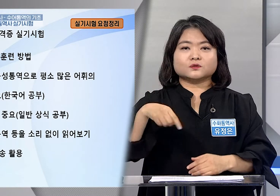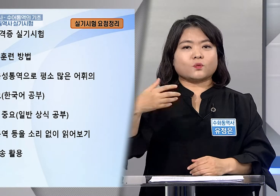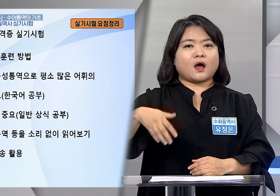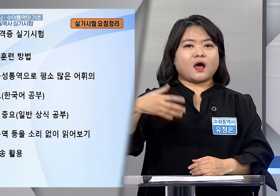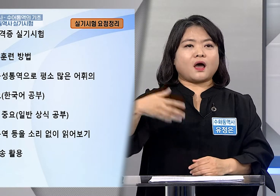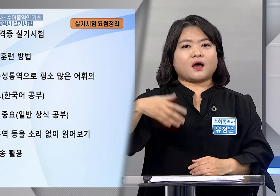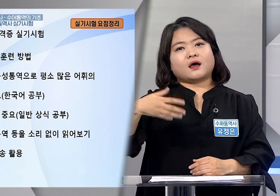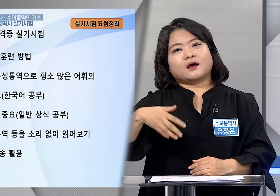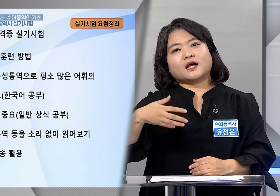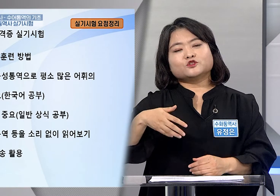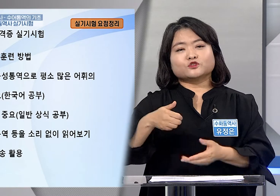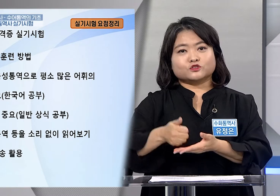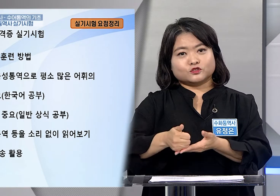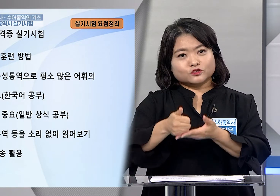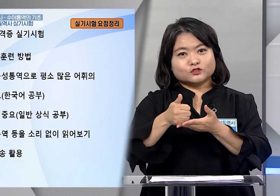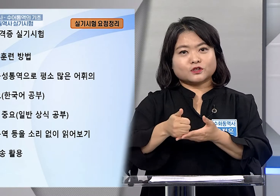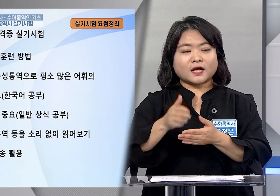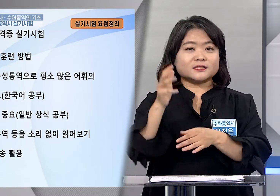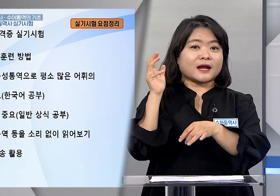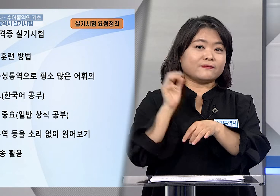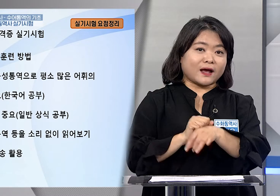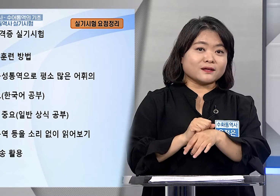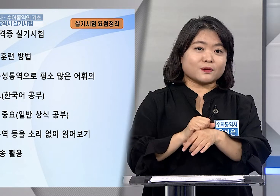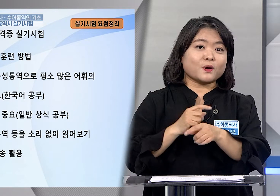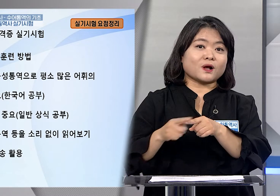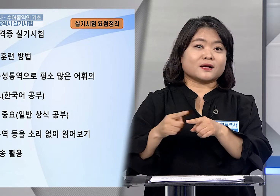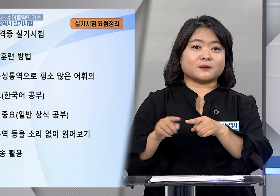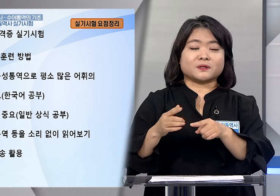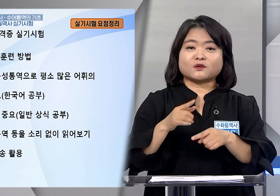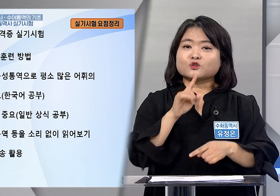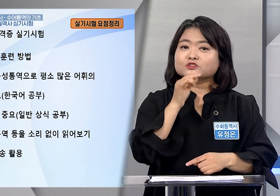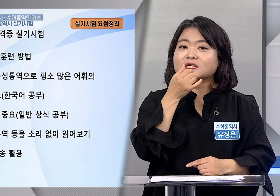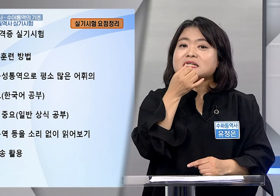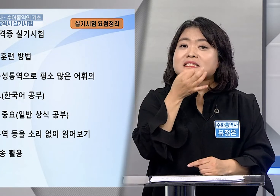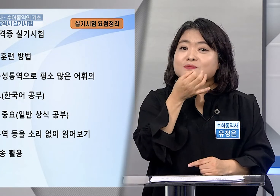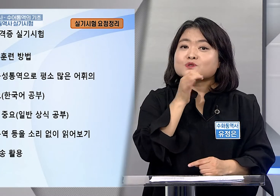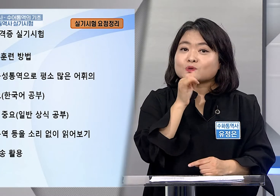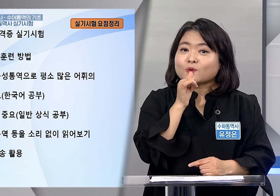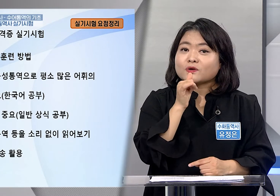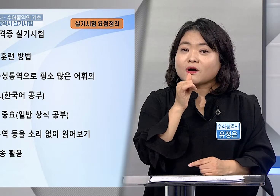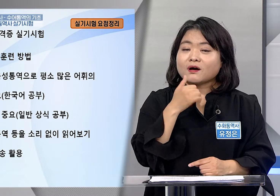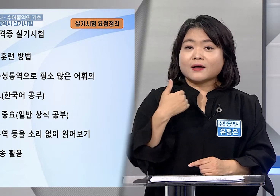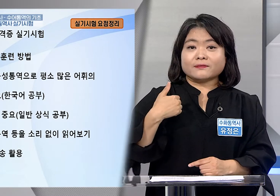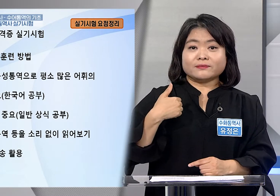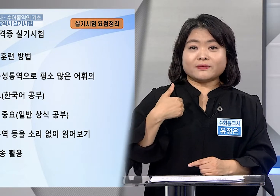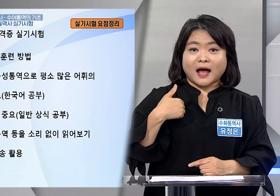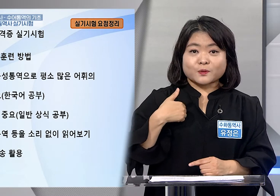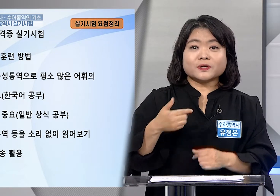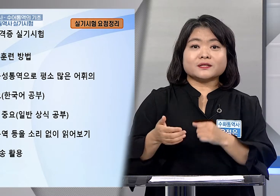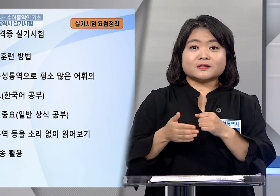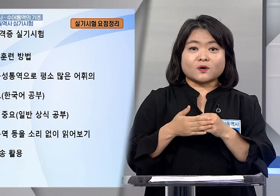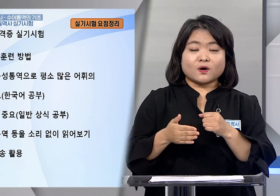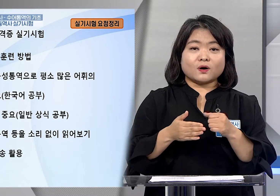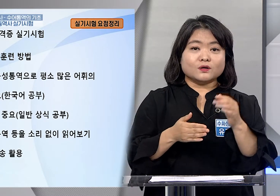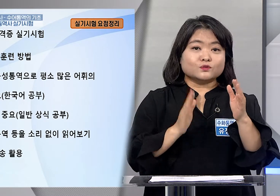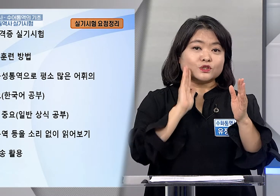와 아주 강의 잘한다 이렇게 평가가 됩니다. 결국은 음성 통역 나로 인해서 우리